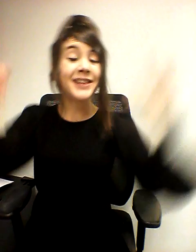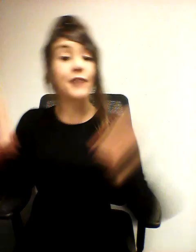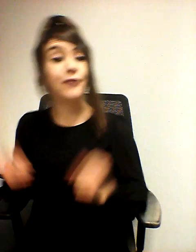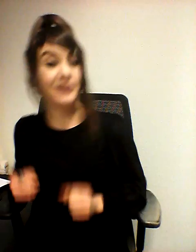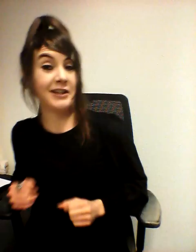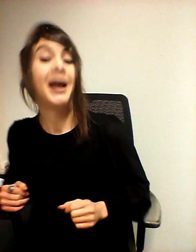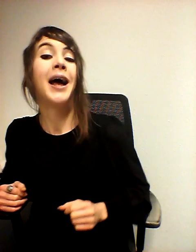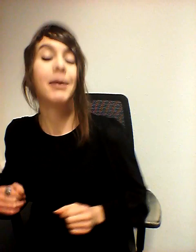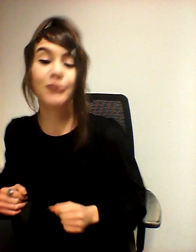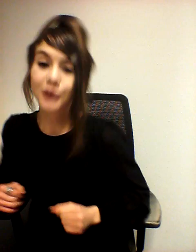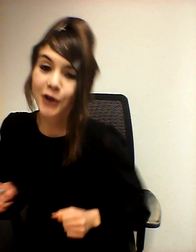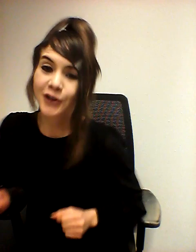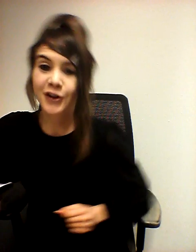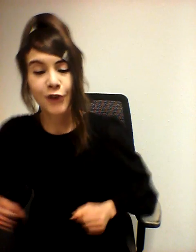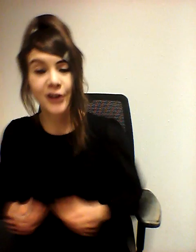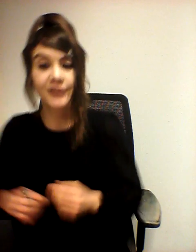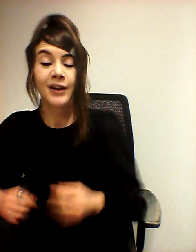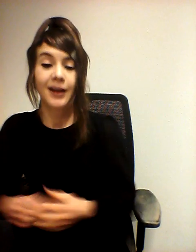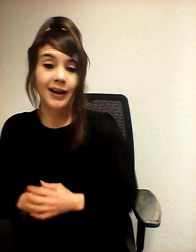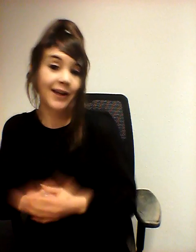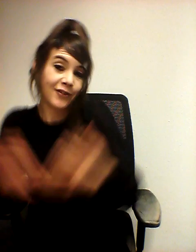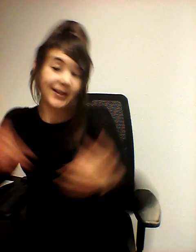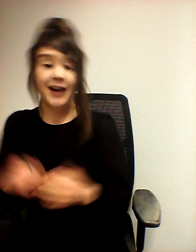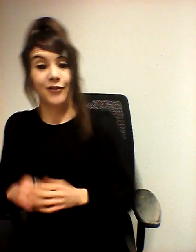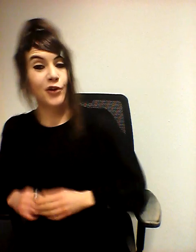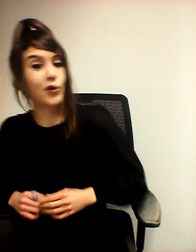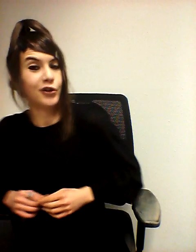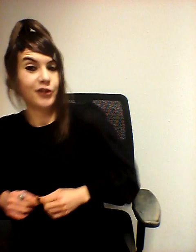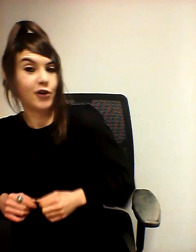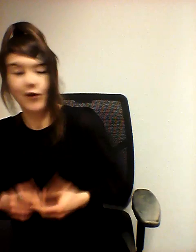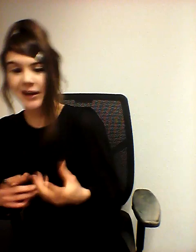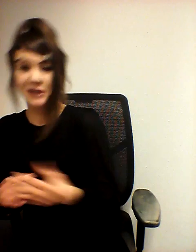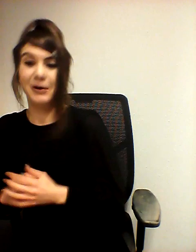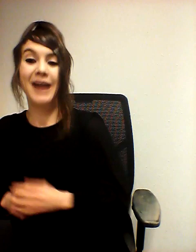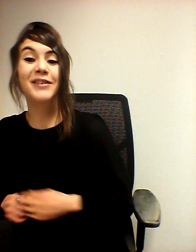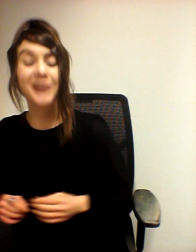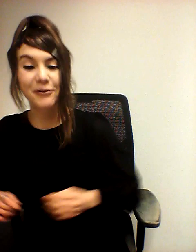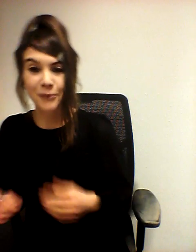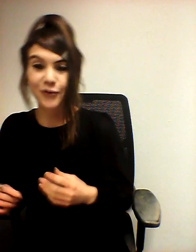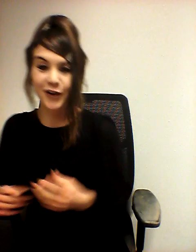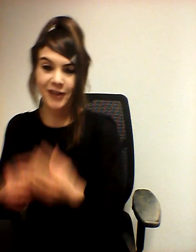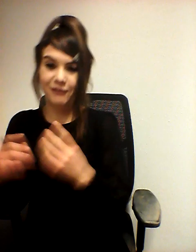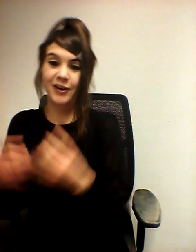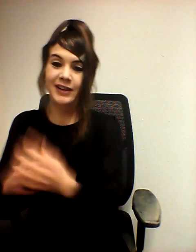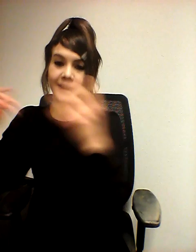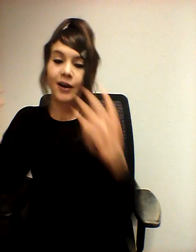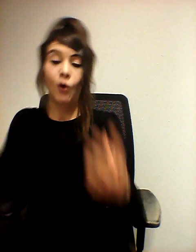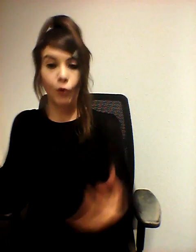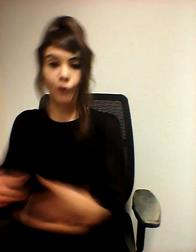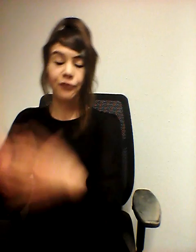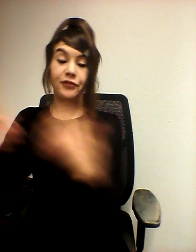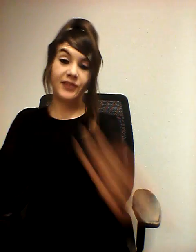niet verteerd hebben kunnen worden. En ja, dan kunnen er gewoon geen nieuwe eiwitten gevormd worden wanneer